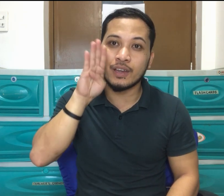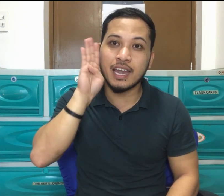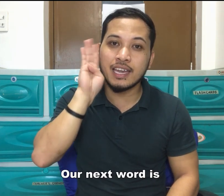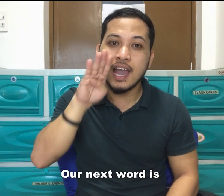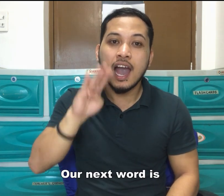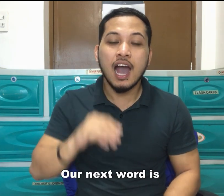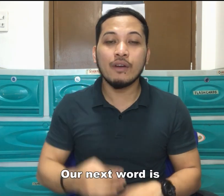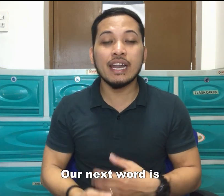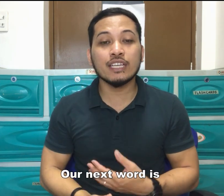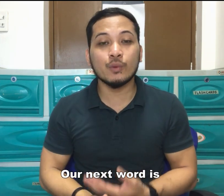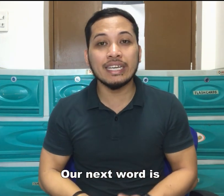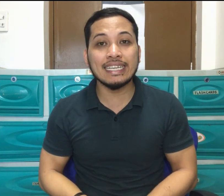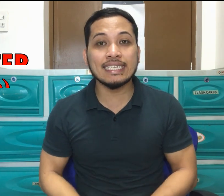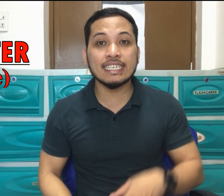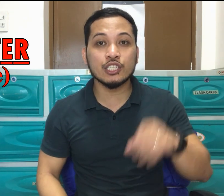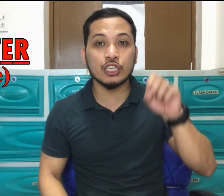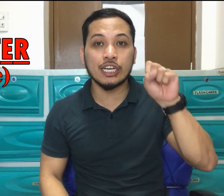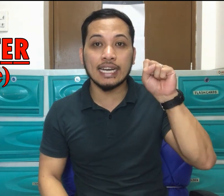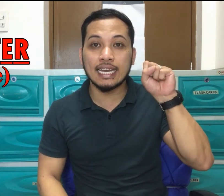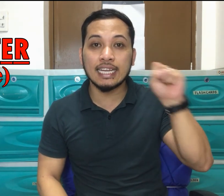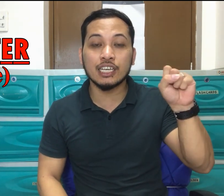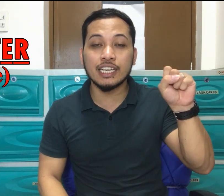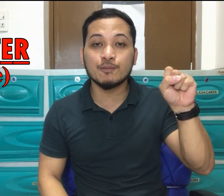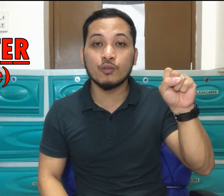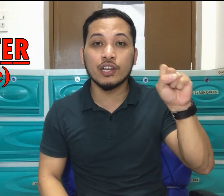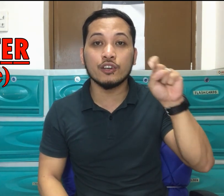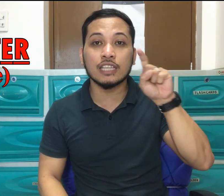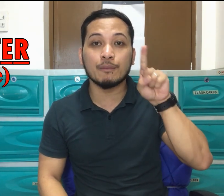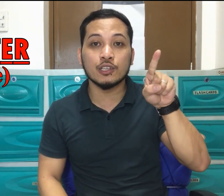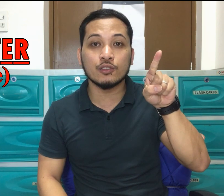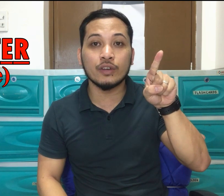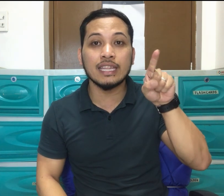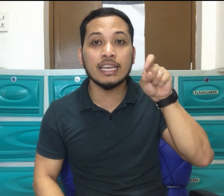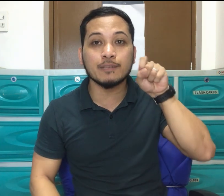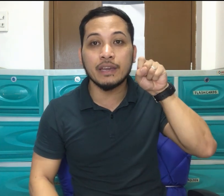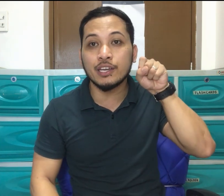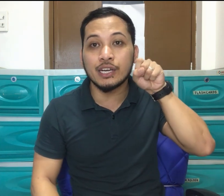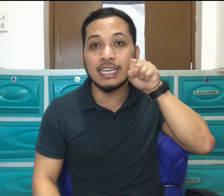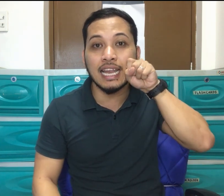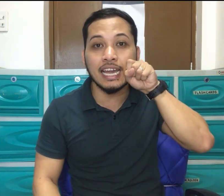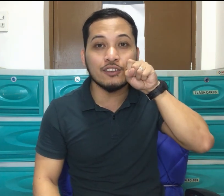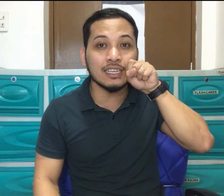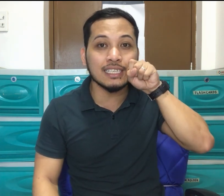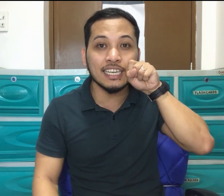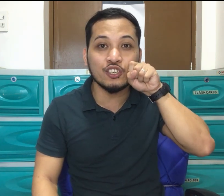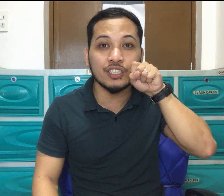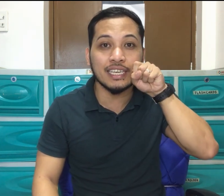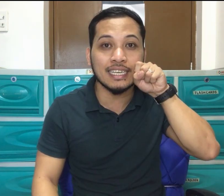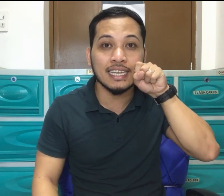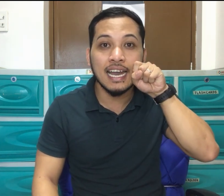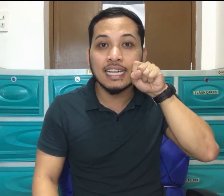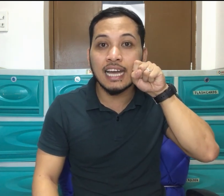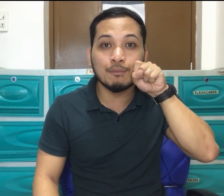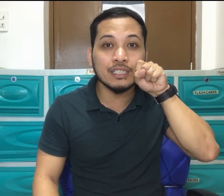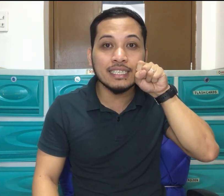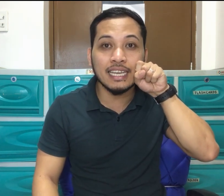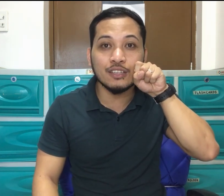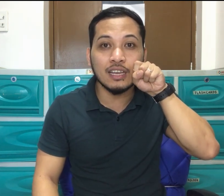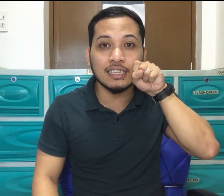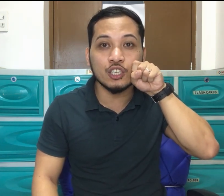Okay. Our next word is sister. Naka letter S po kayo tapos itong index finger ilalagay nyo lang din sa inyong chicks tapos islide nyo lang